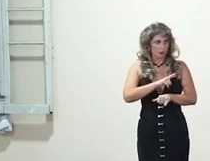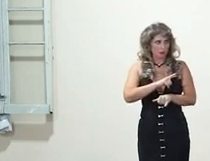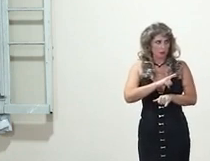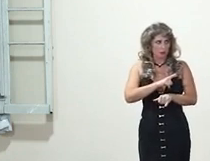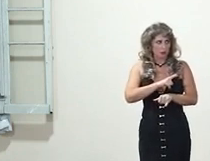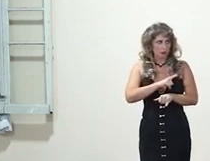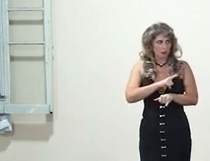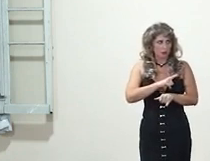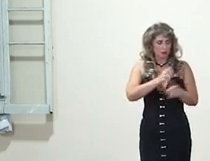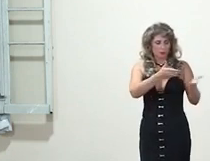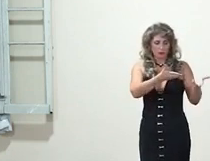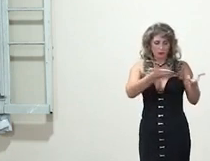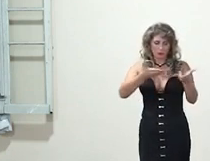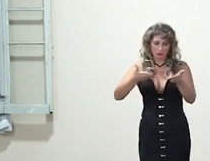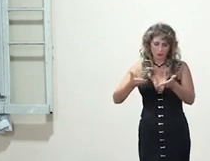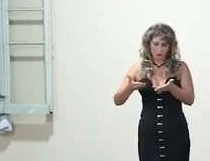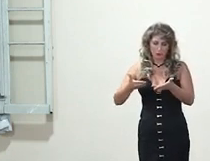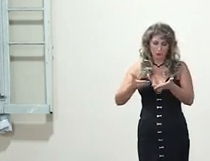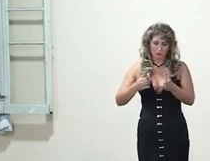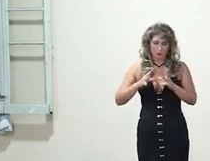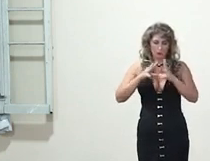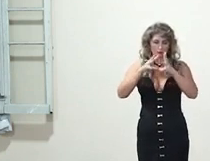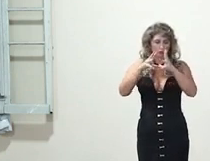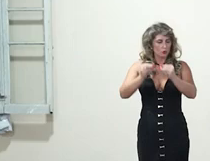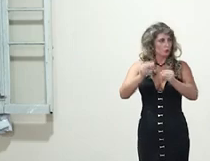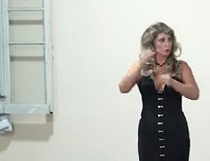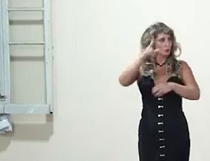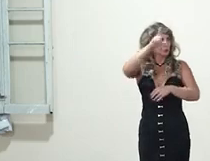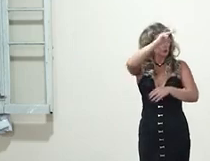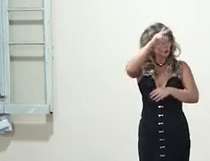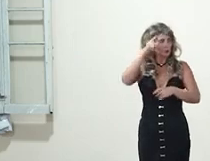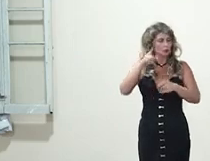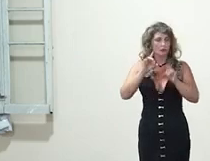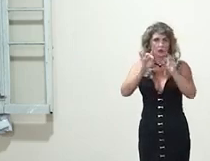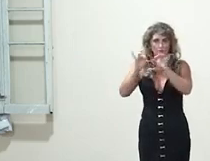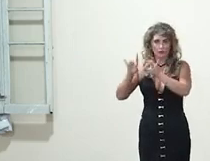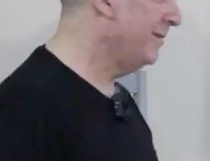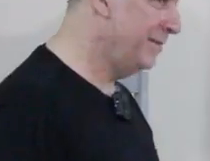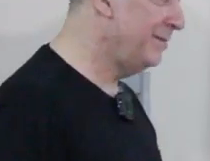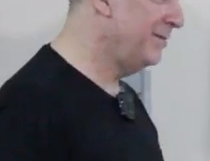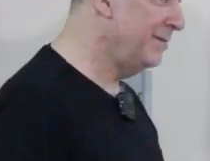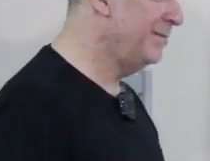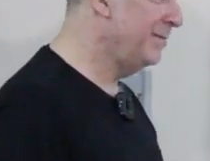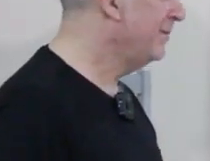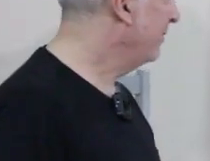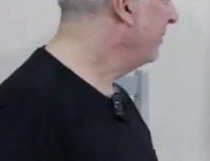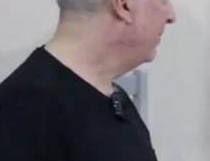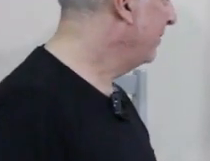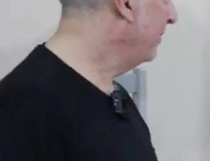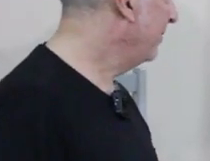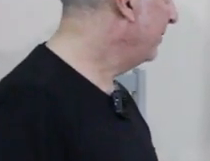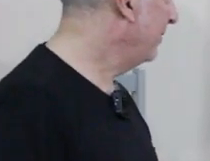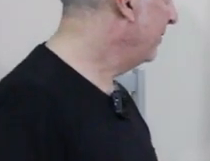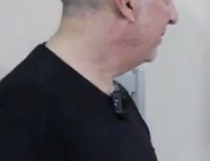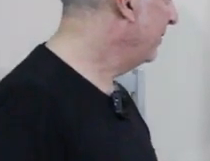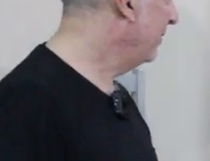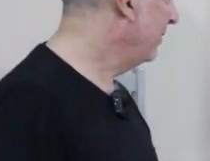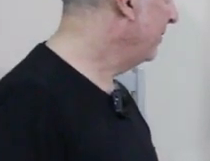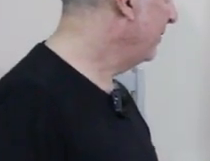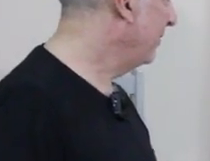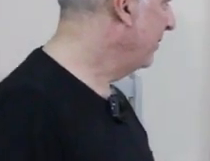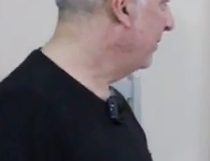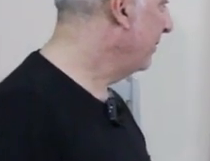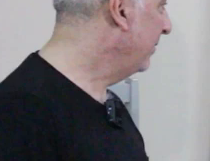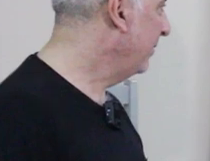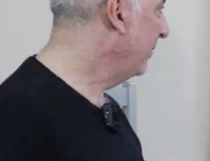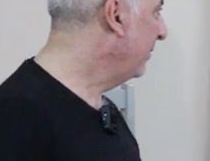um receptivo, que todos os municípios vão estar vendendo seus pacotes, né? Todo município do litoral vão estar vendendo.